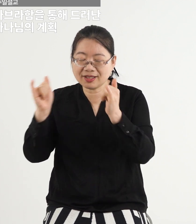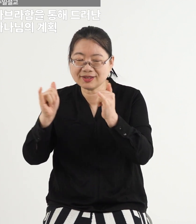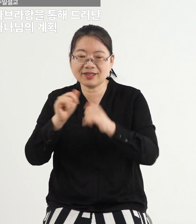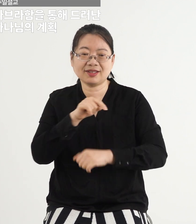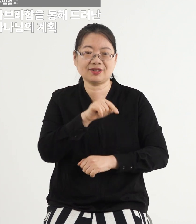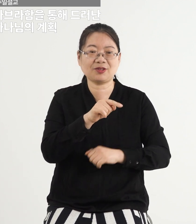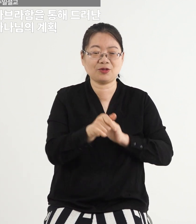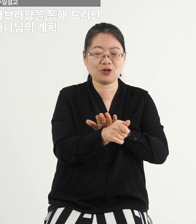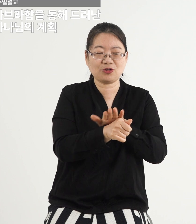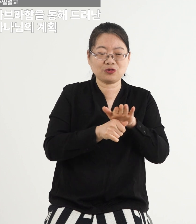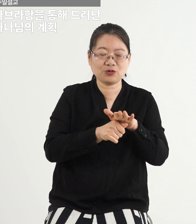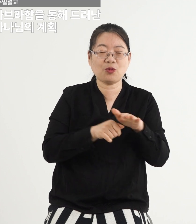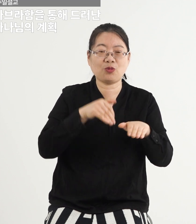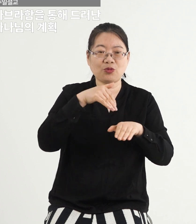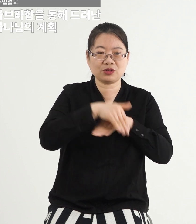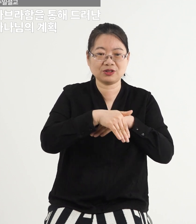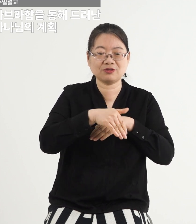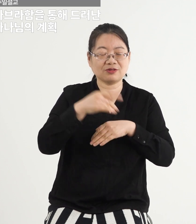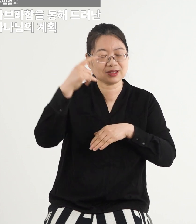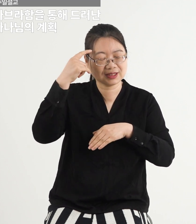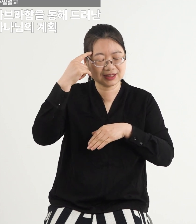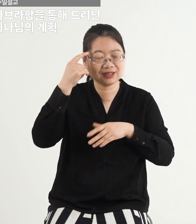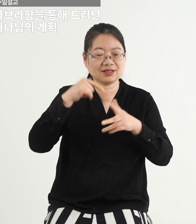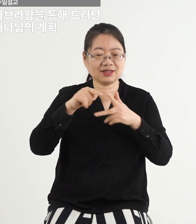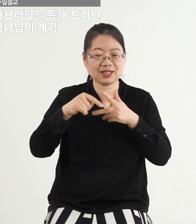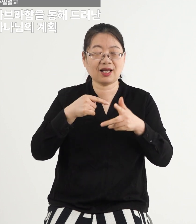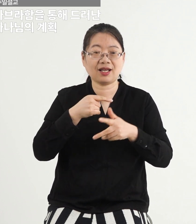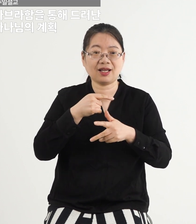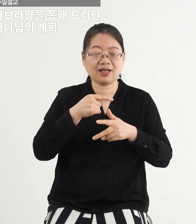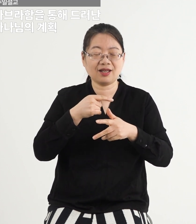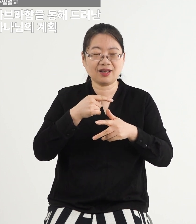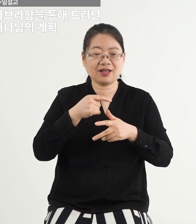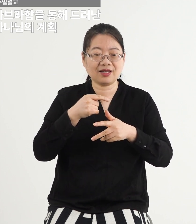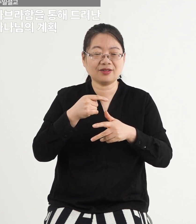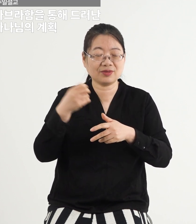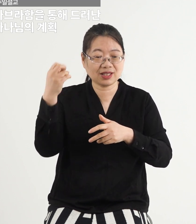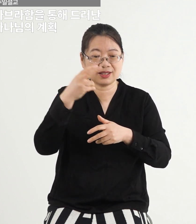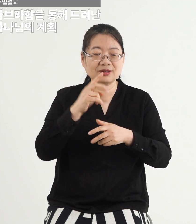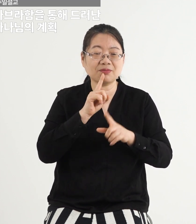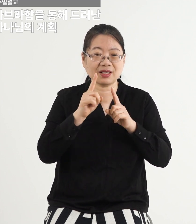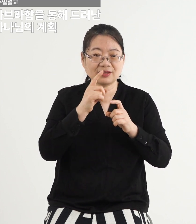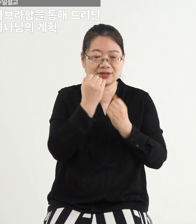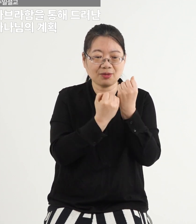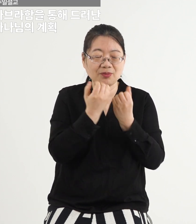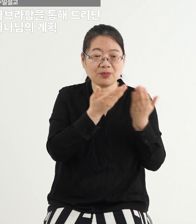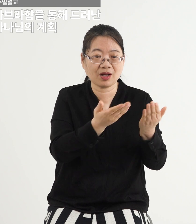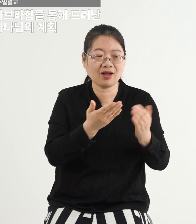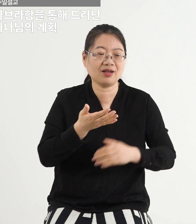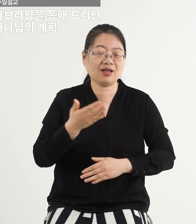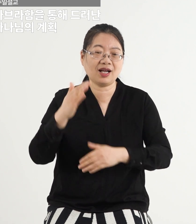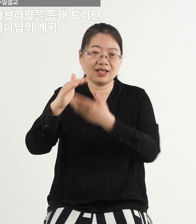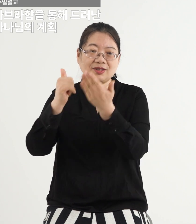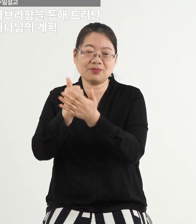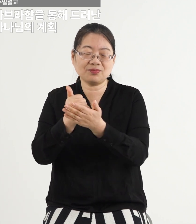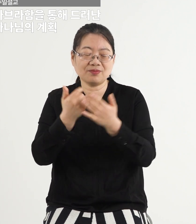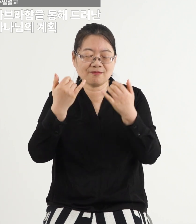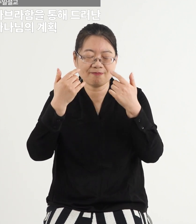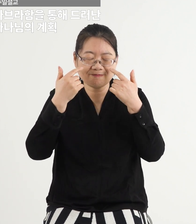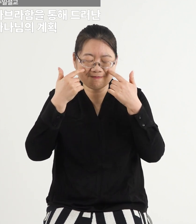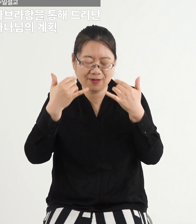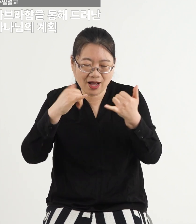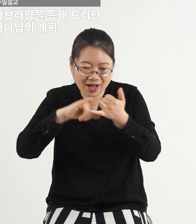수동형으로 이해를 해요. 수동형으로 해석을 하면 어떤 의미가 되냐 하면 내가 너를 반드시